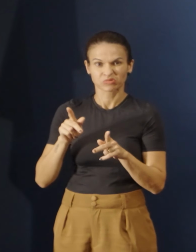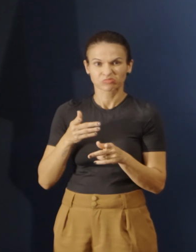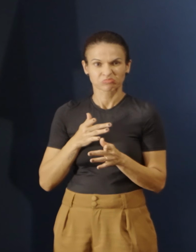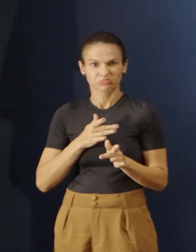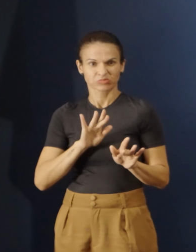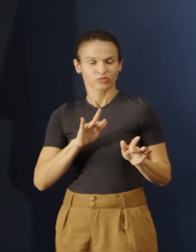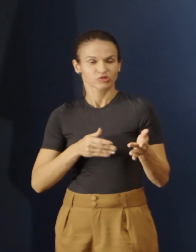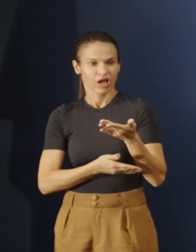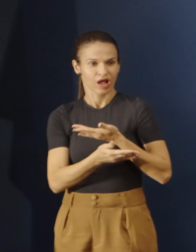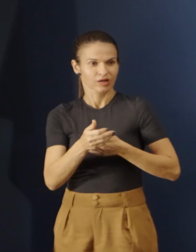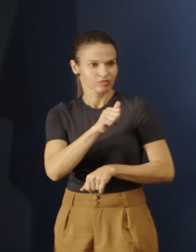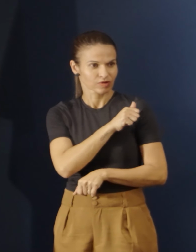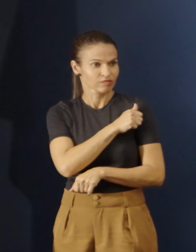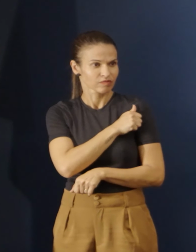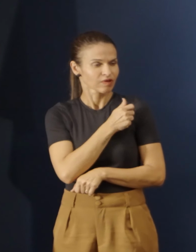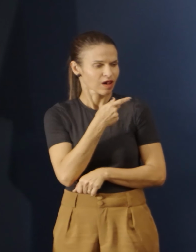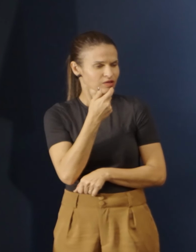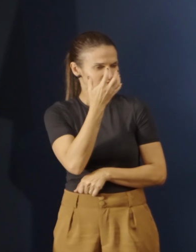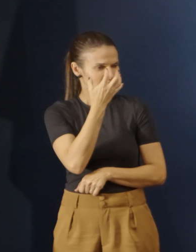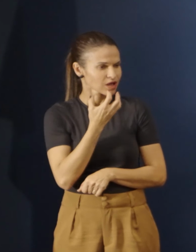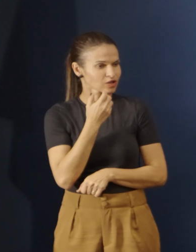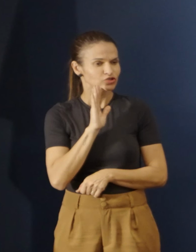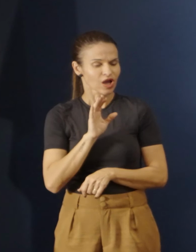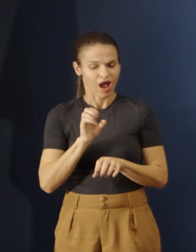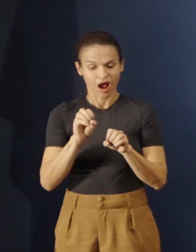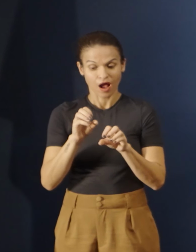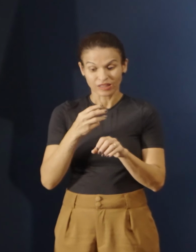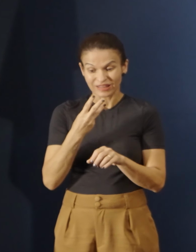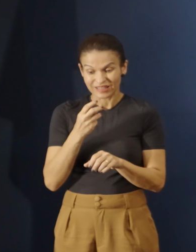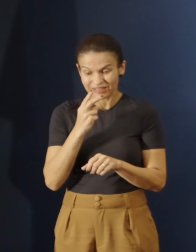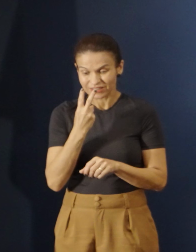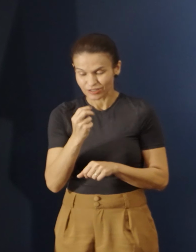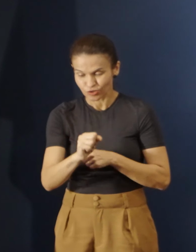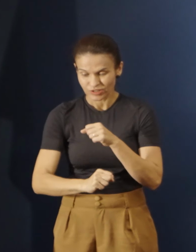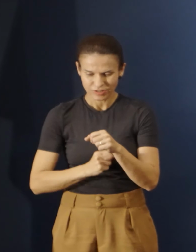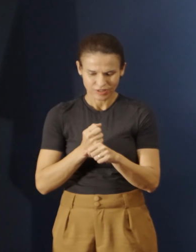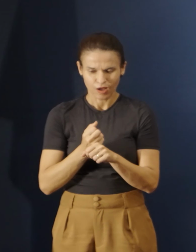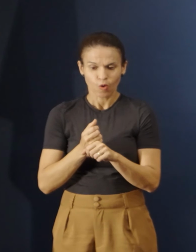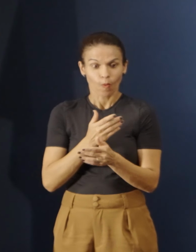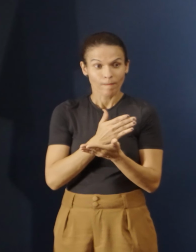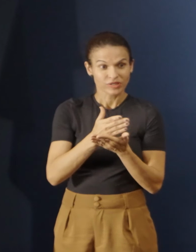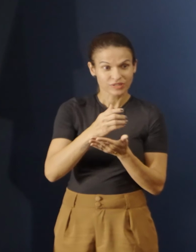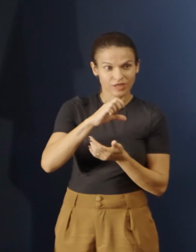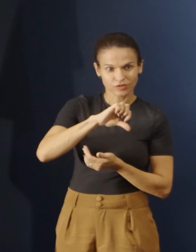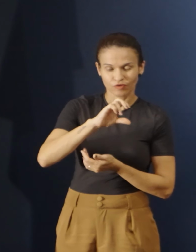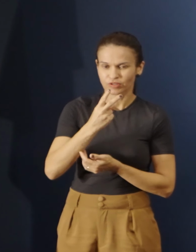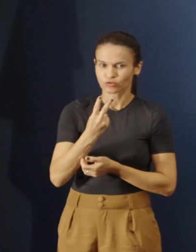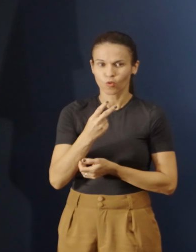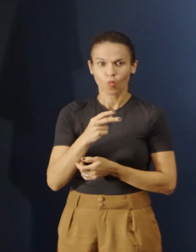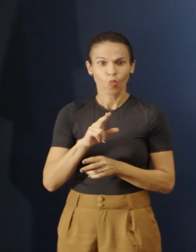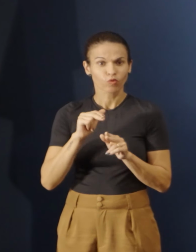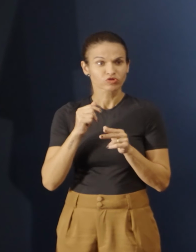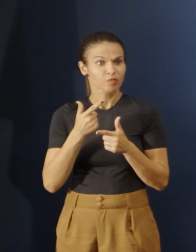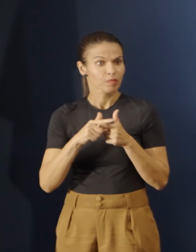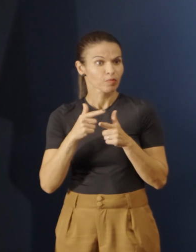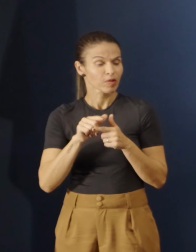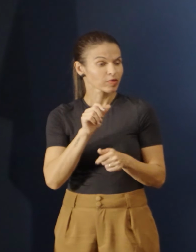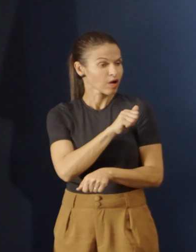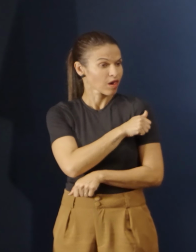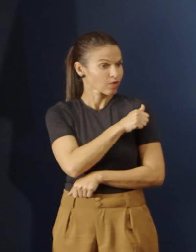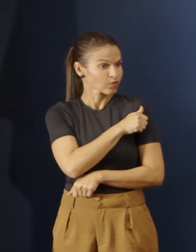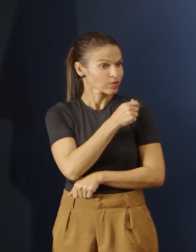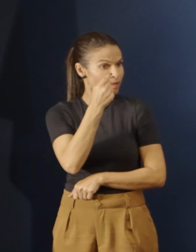assim. Eu nunca, falo sério, eu dou aula há 32 anos, desde 92 eu dou aula. Eu nunca tive problema com aluno. E, assim,